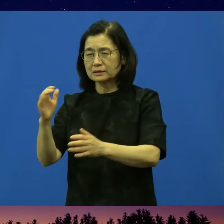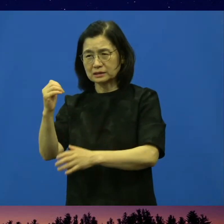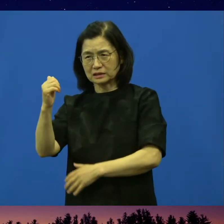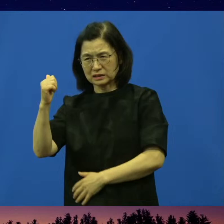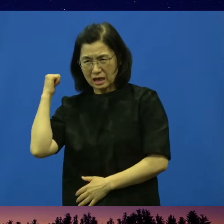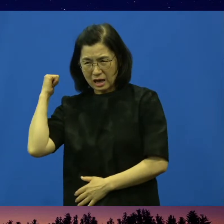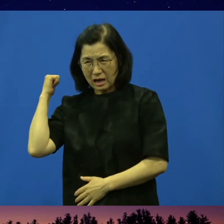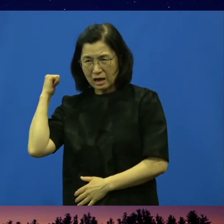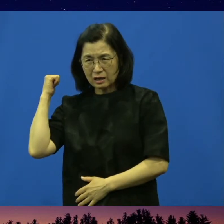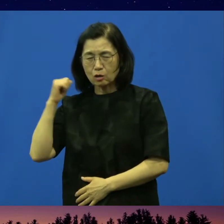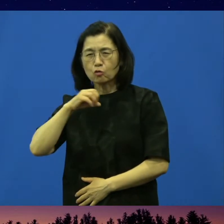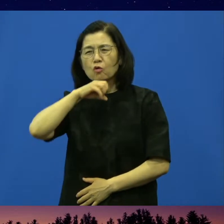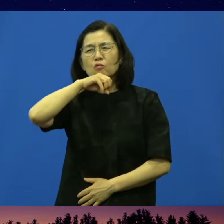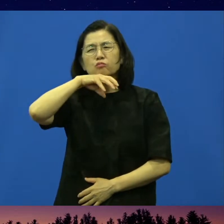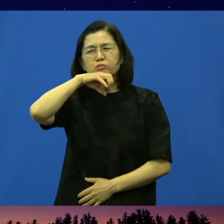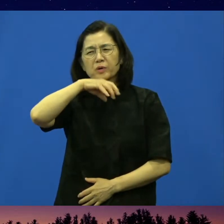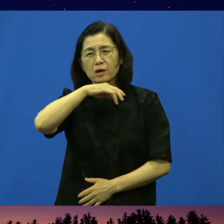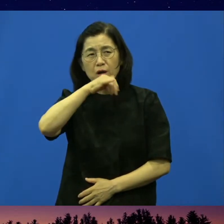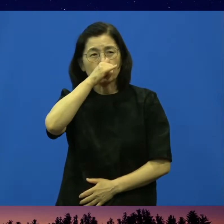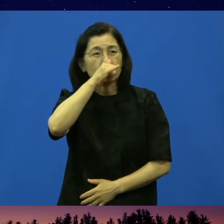거예요.